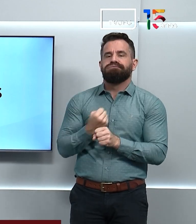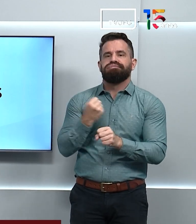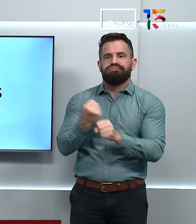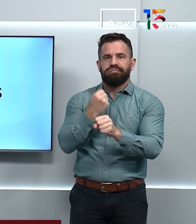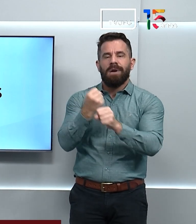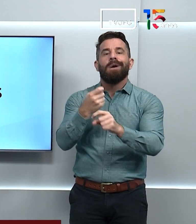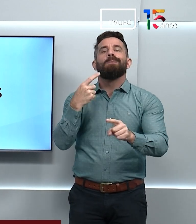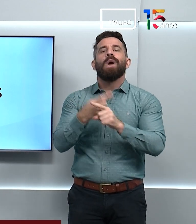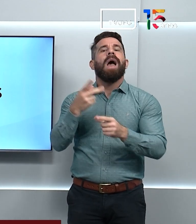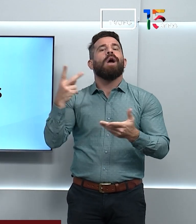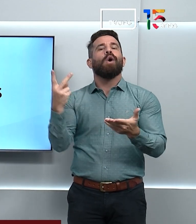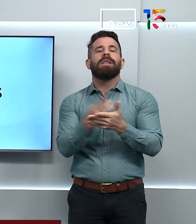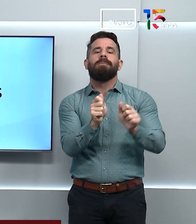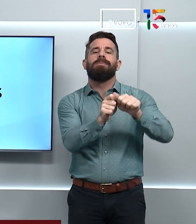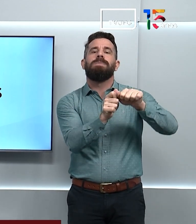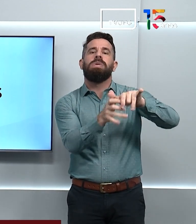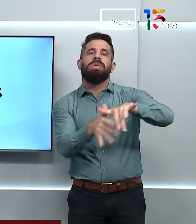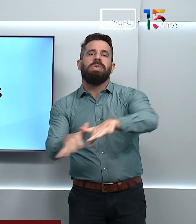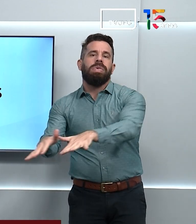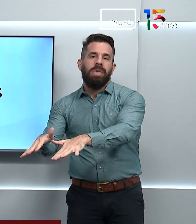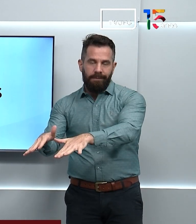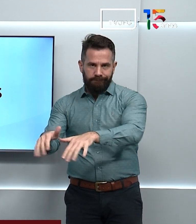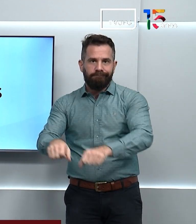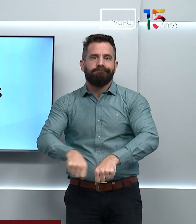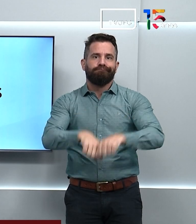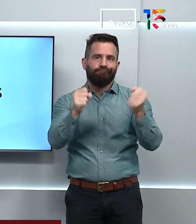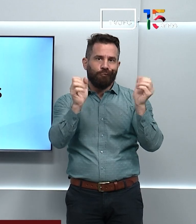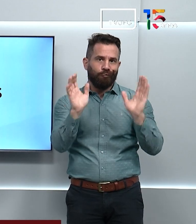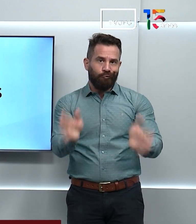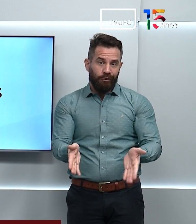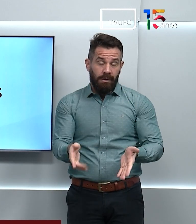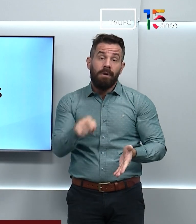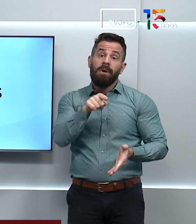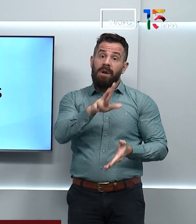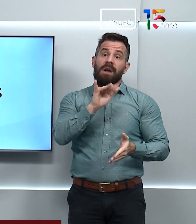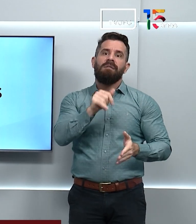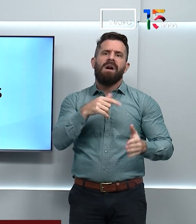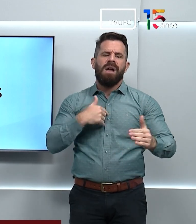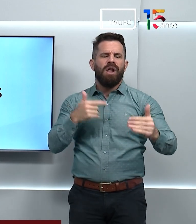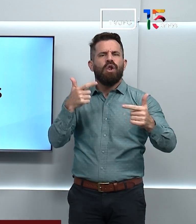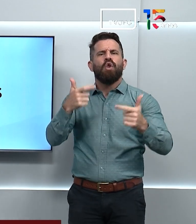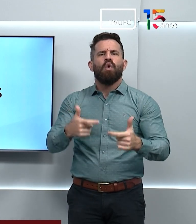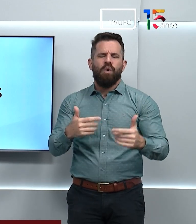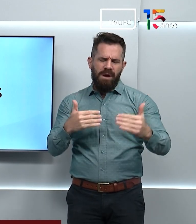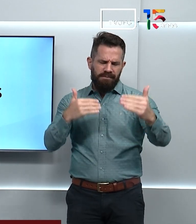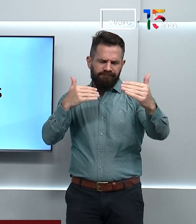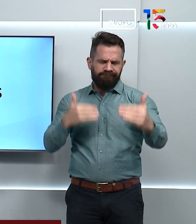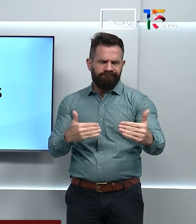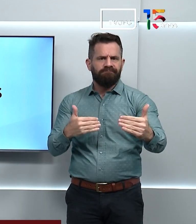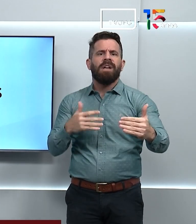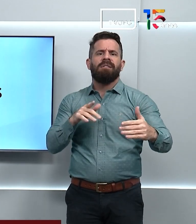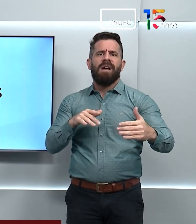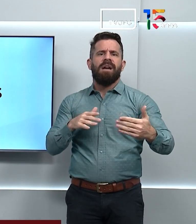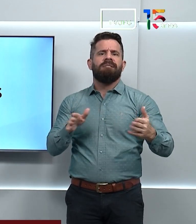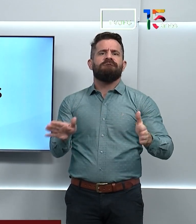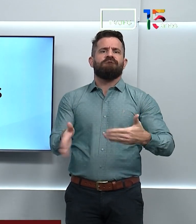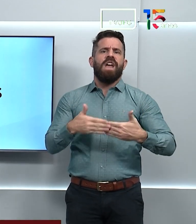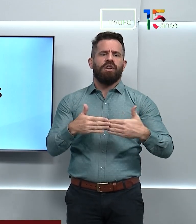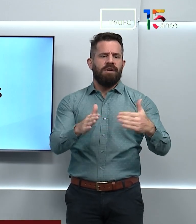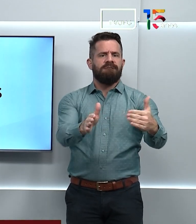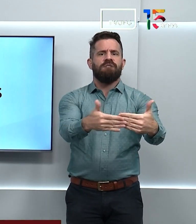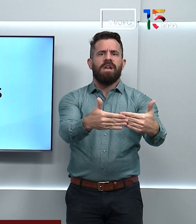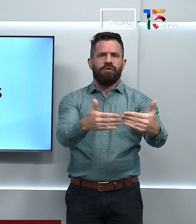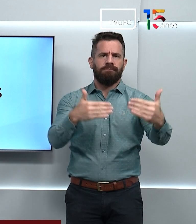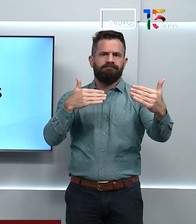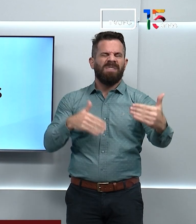da erosão. Por isso, a via deve ficar parcialmente interditada durante 15 dias. Essa